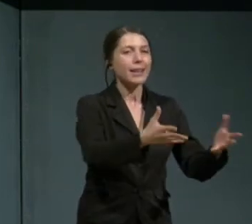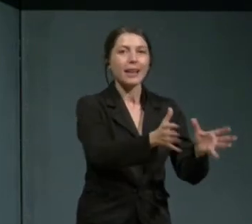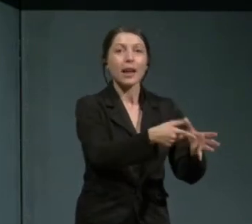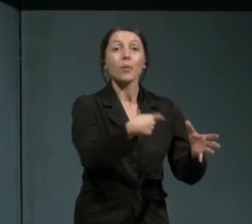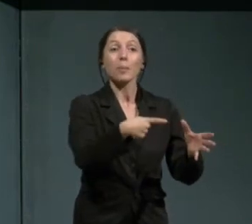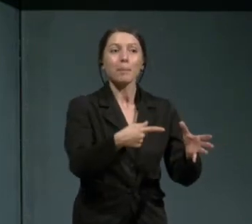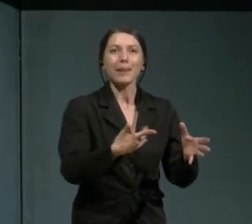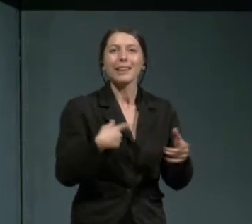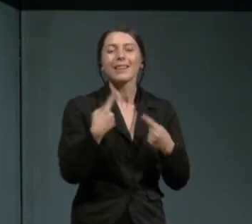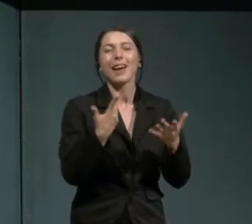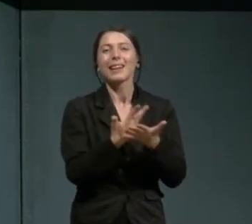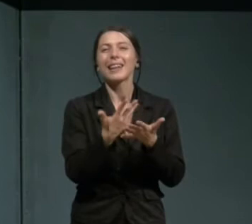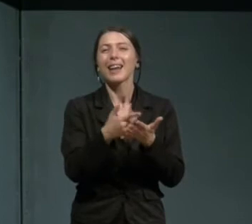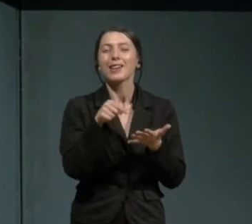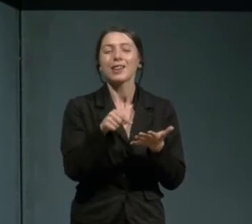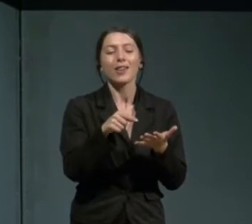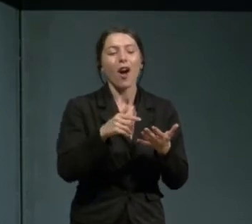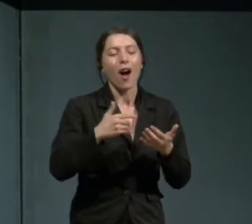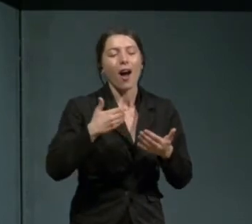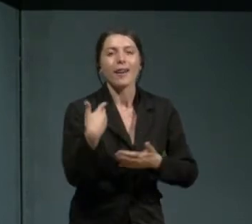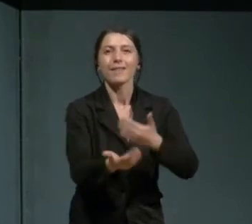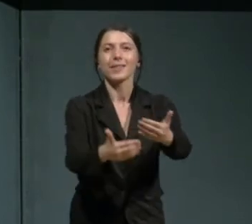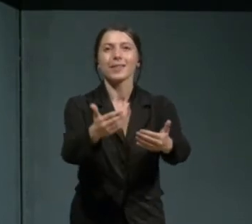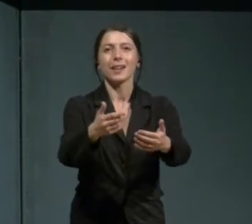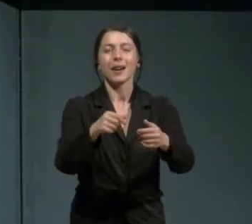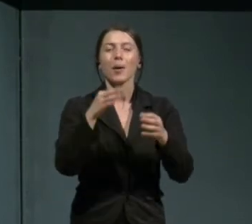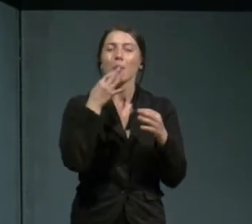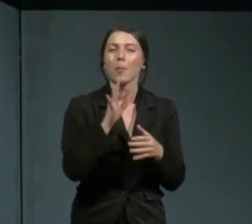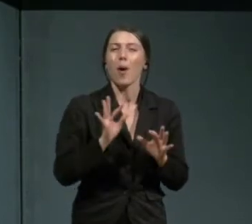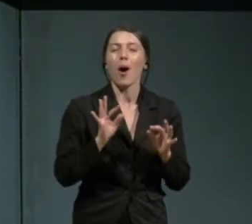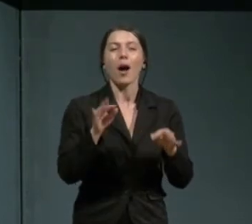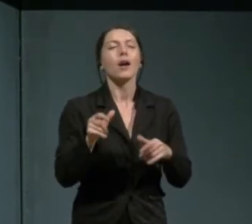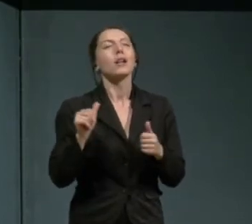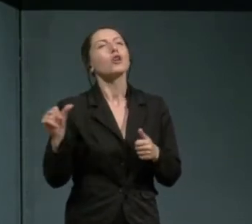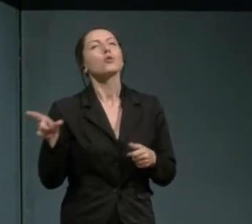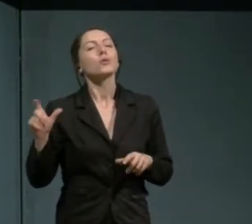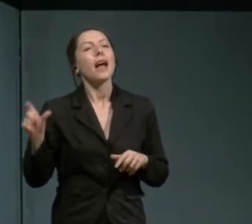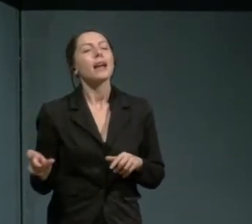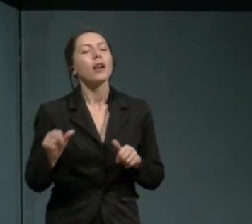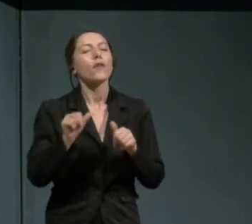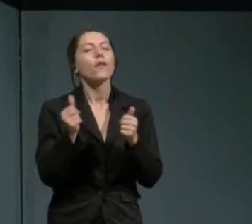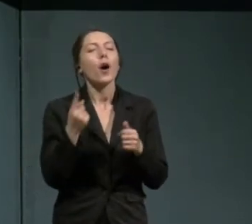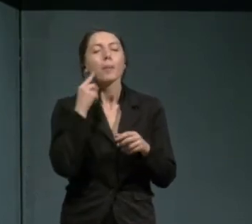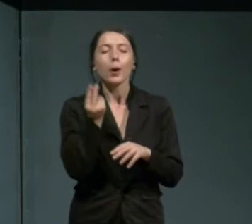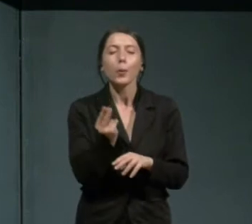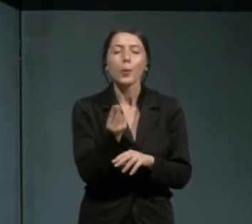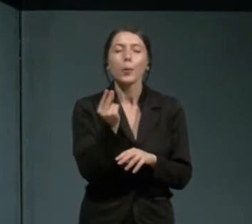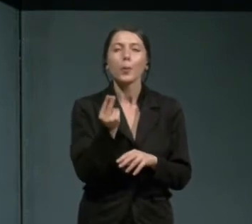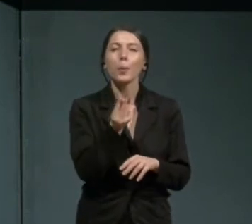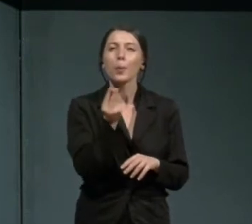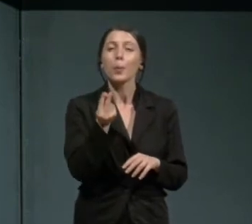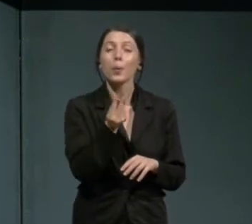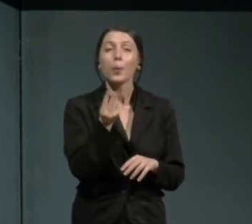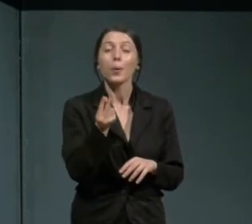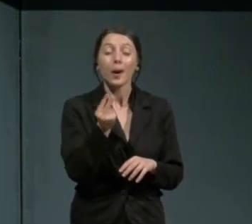storia di avviarsi di realizzarsi lei una sorta di fiammella che fa